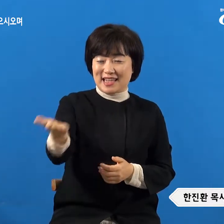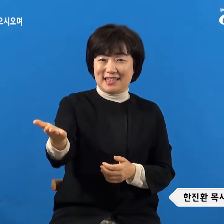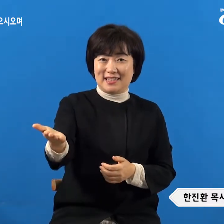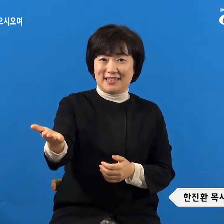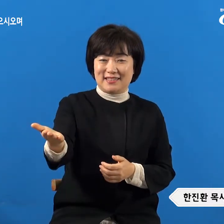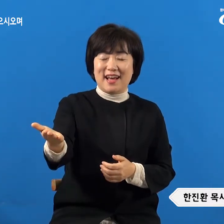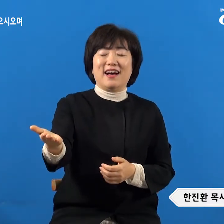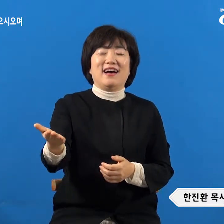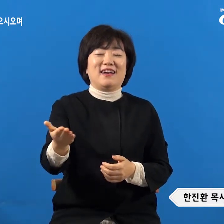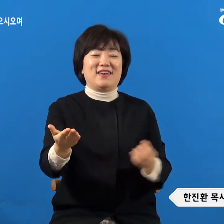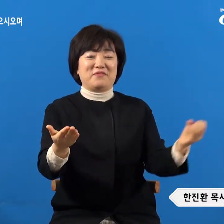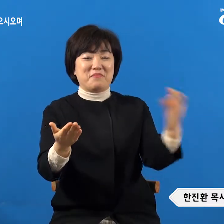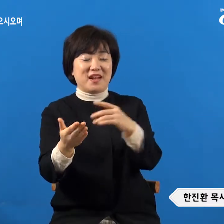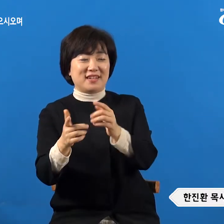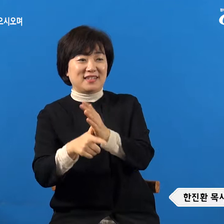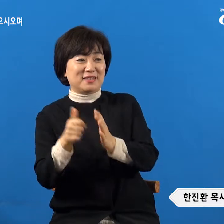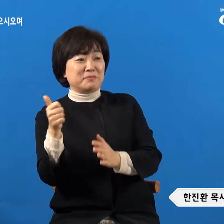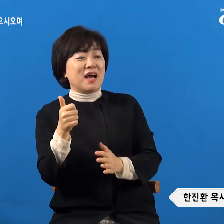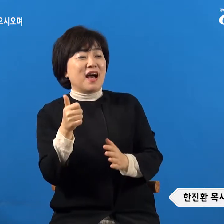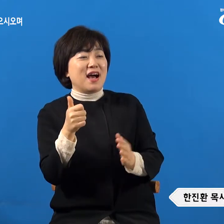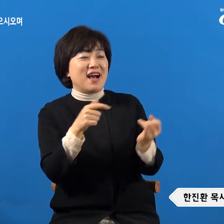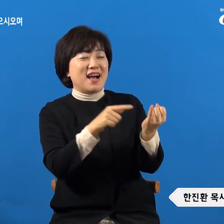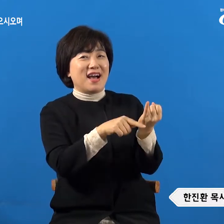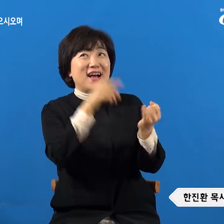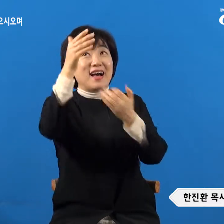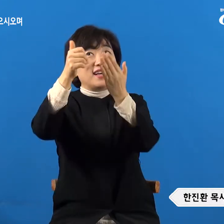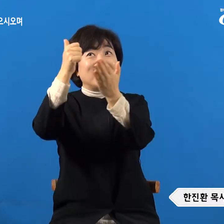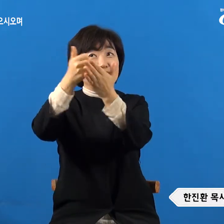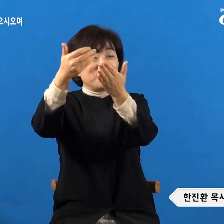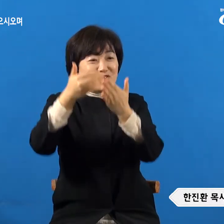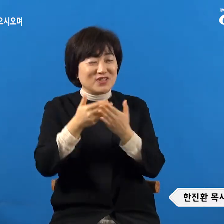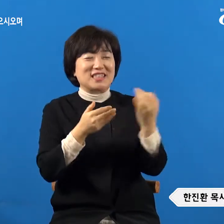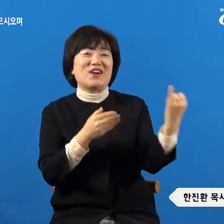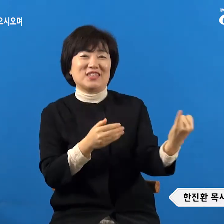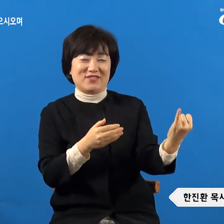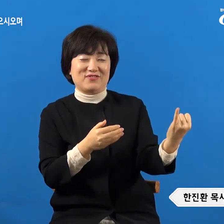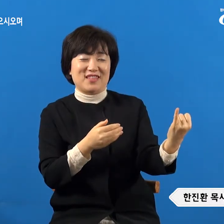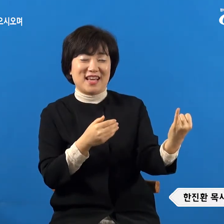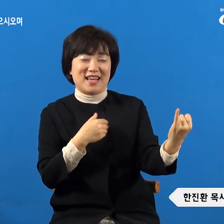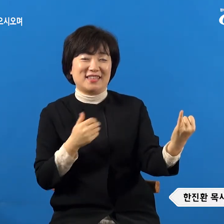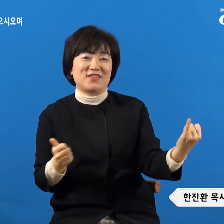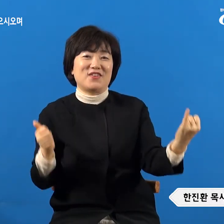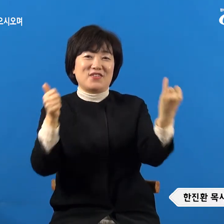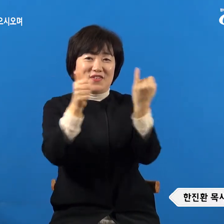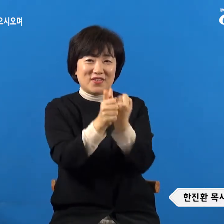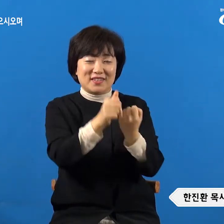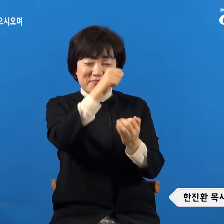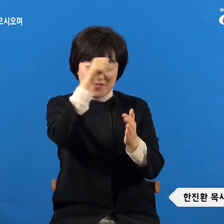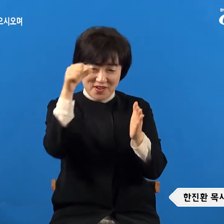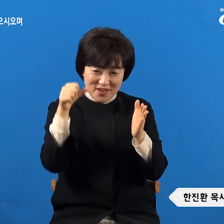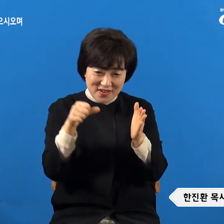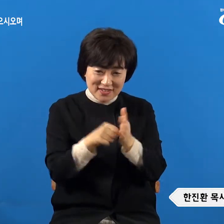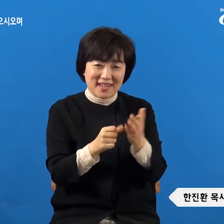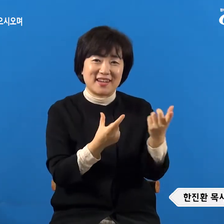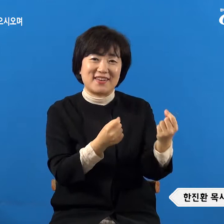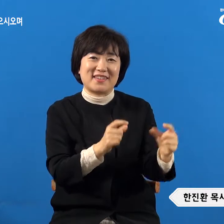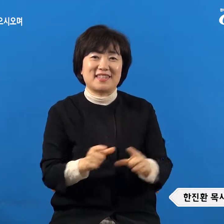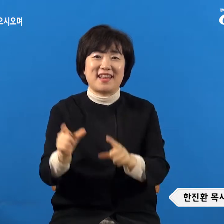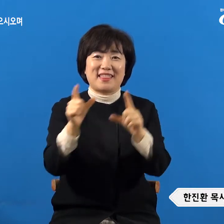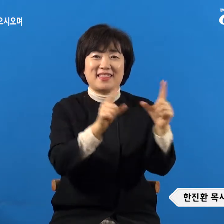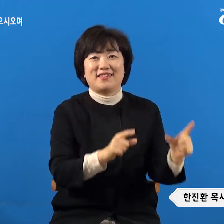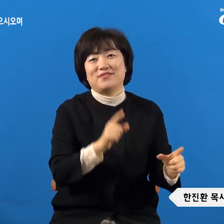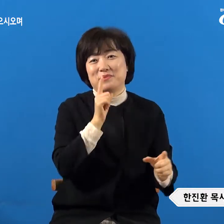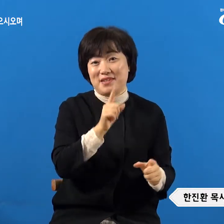주신 여자구나 생각을 하고는 결혼을 하고 그리고 평생을 그런 마음으로 살았다고